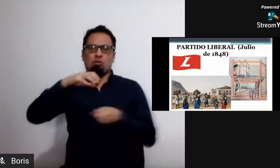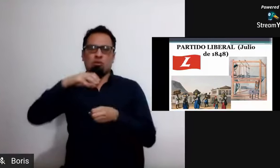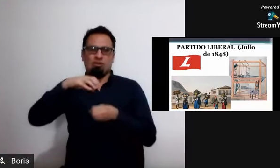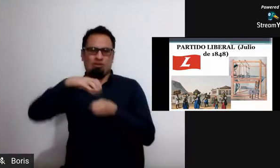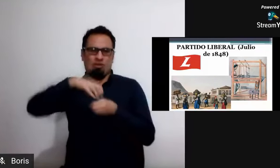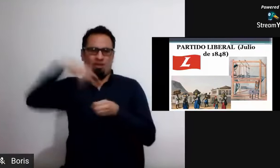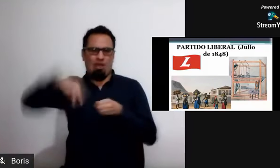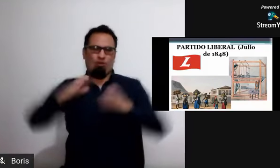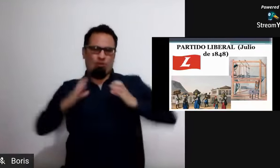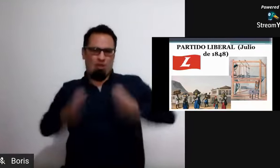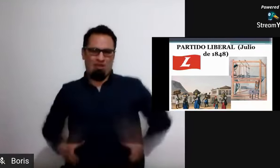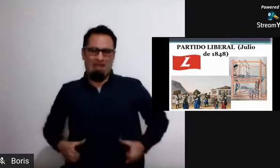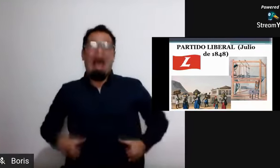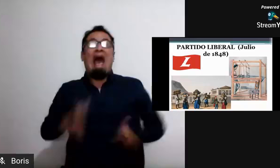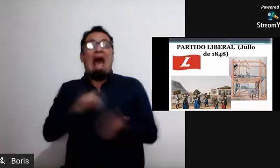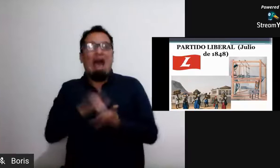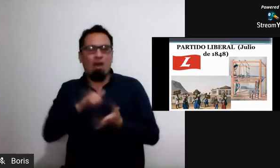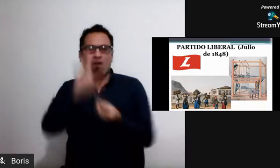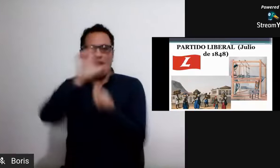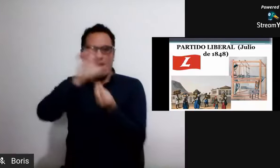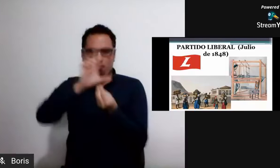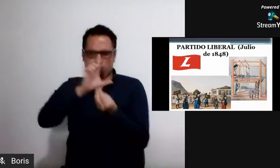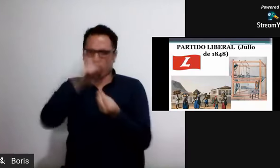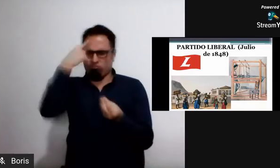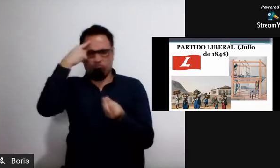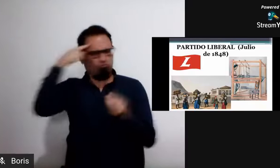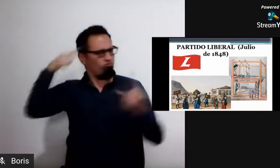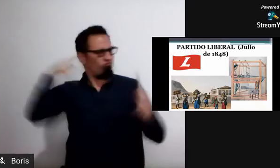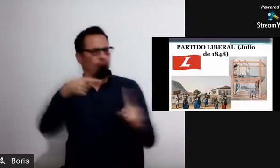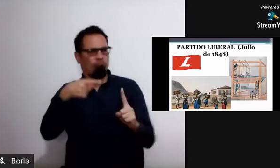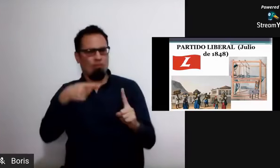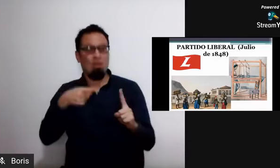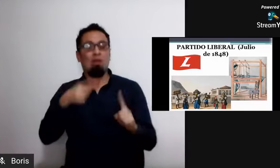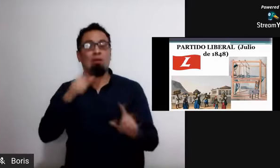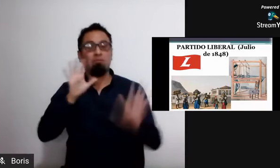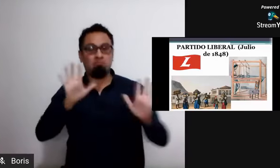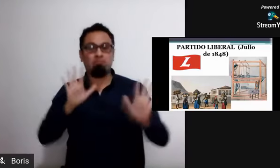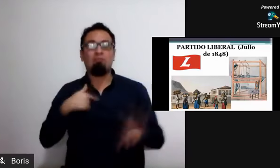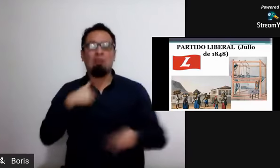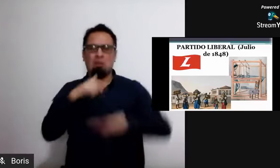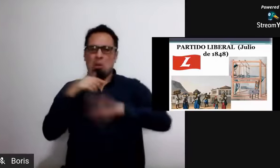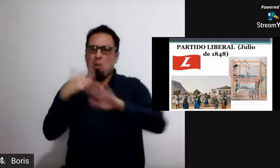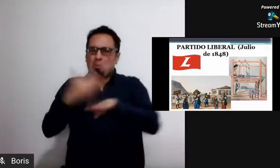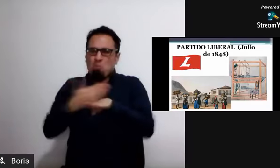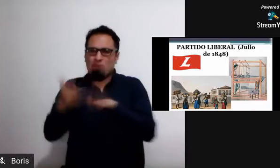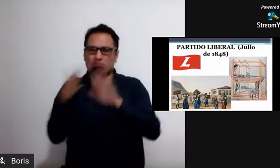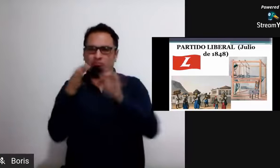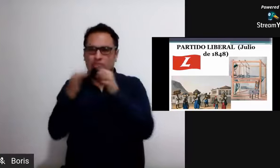que quitan o eliminan la esclavitud en nuestro país.